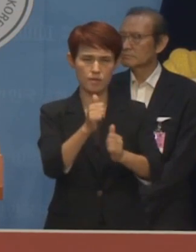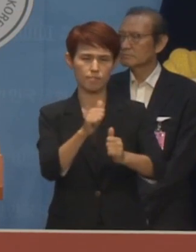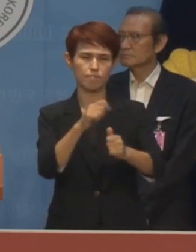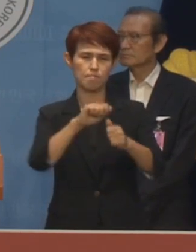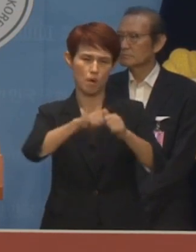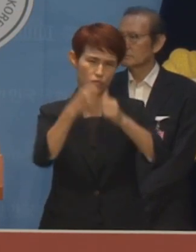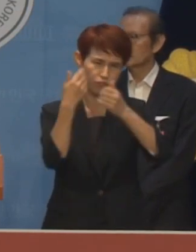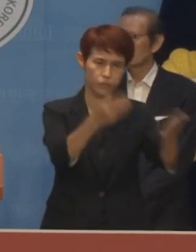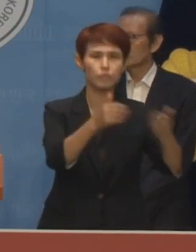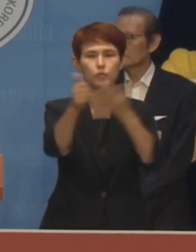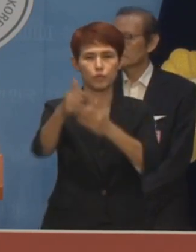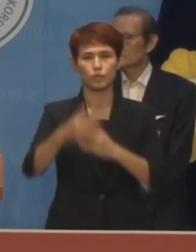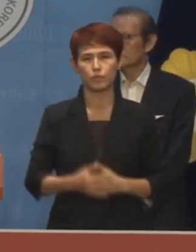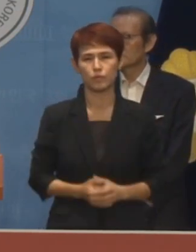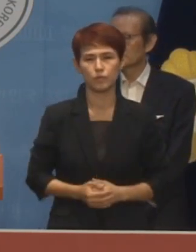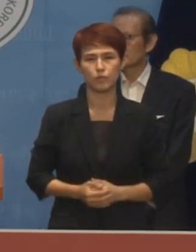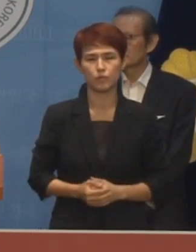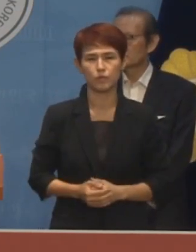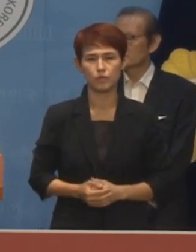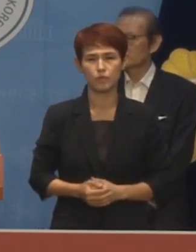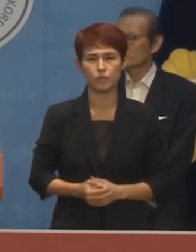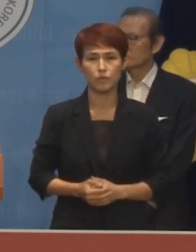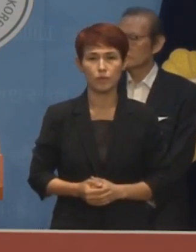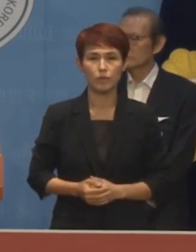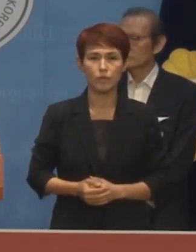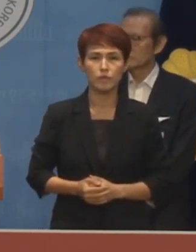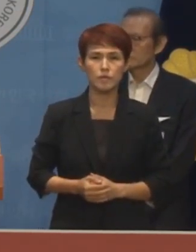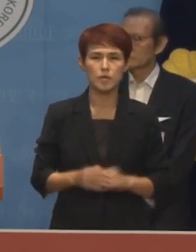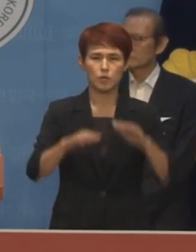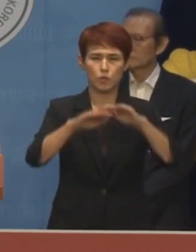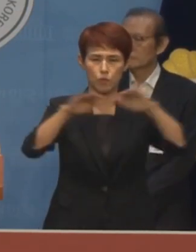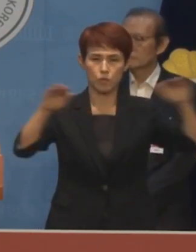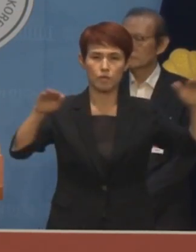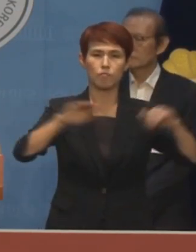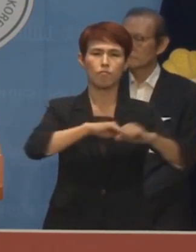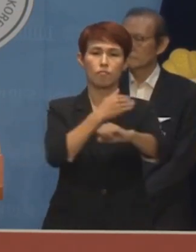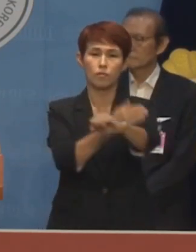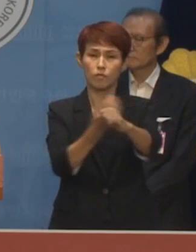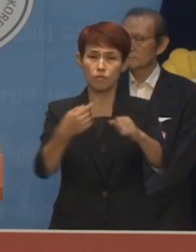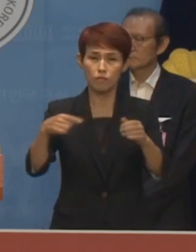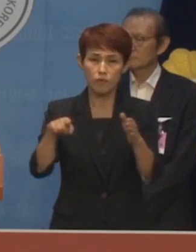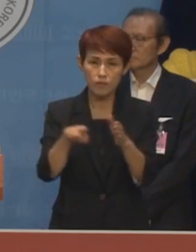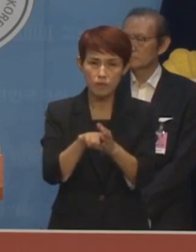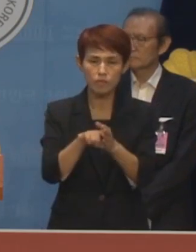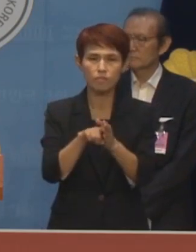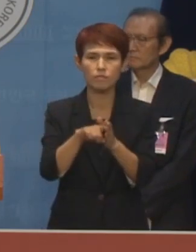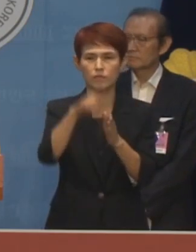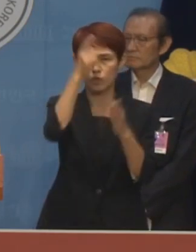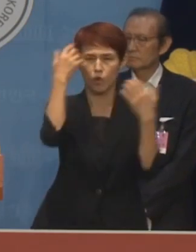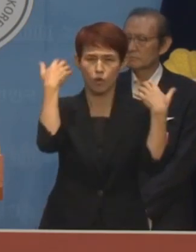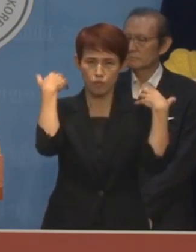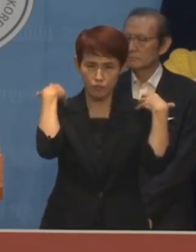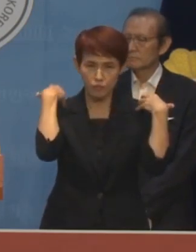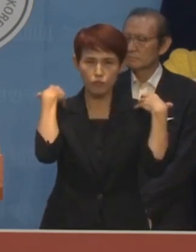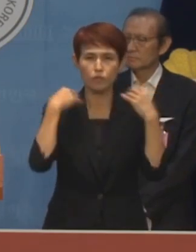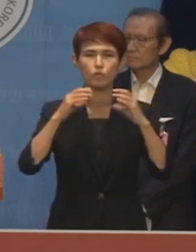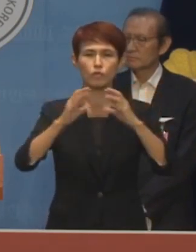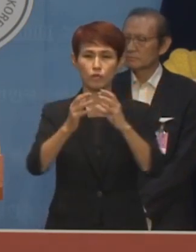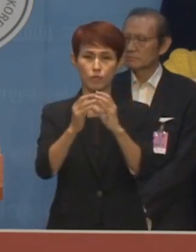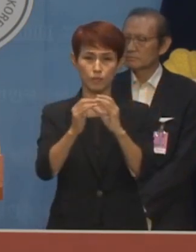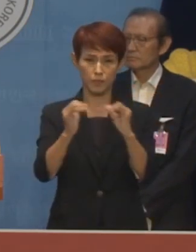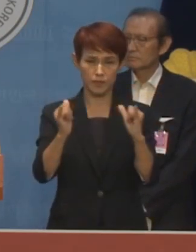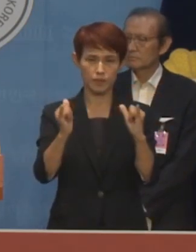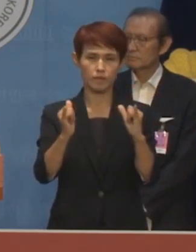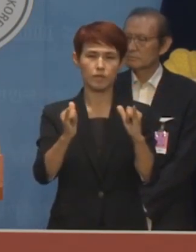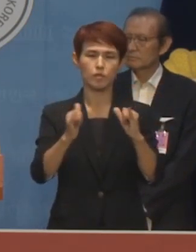통해 양국의 평화적이고 화평하게 동등한 지위와 권리를 위한 양 정부의 양 국민의